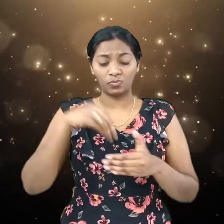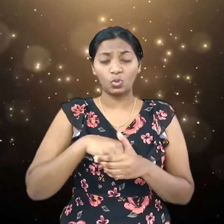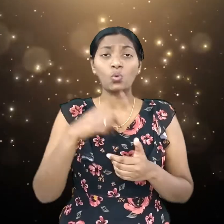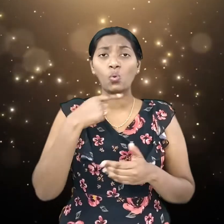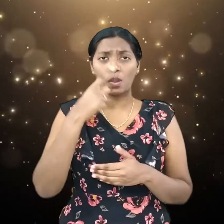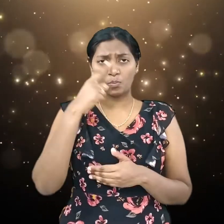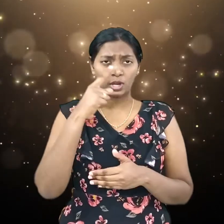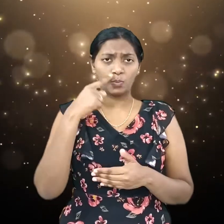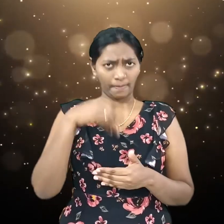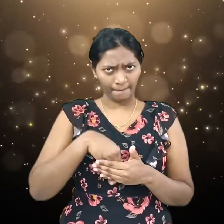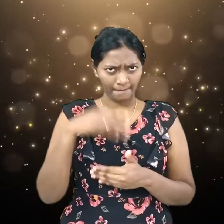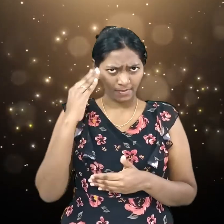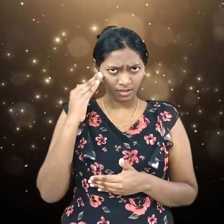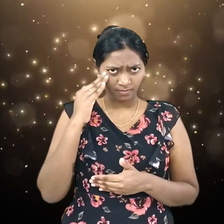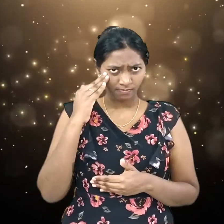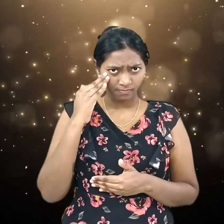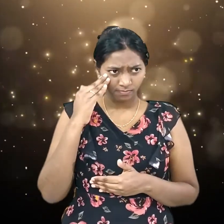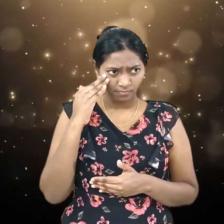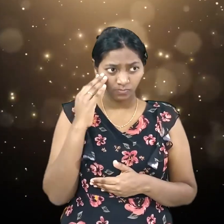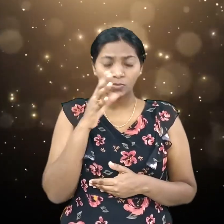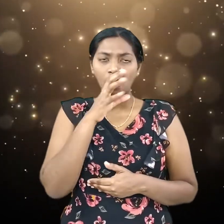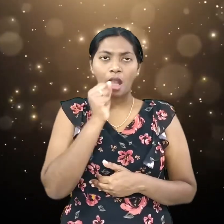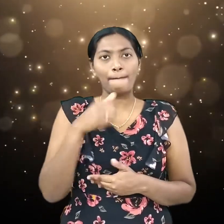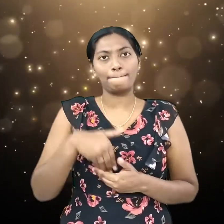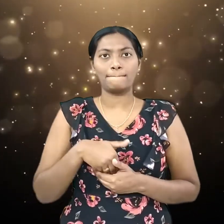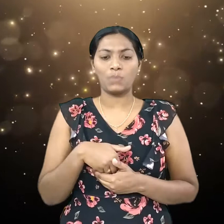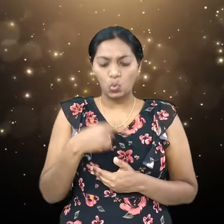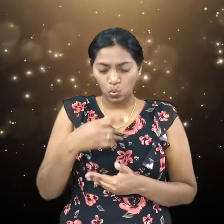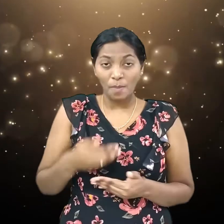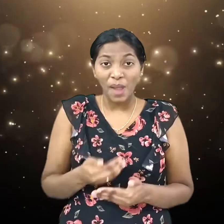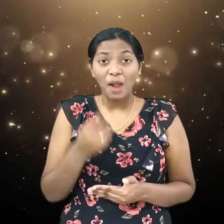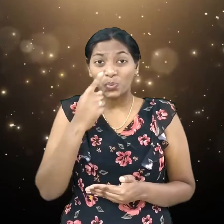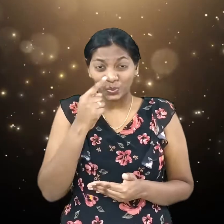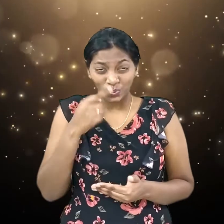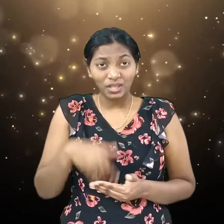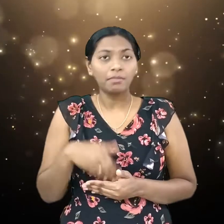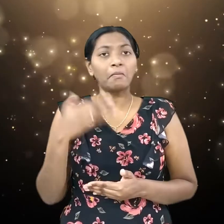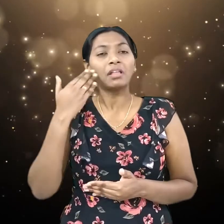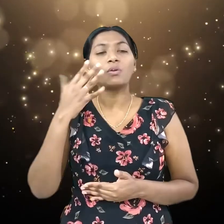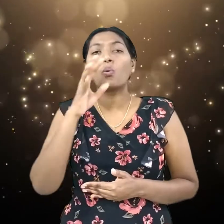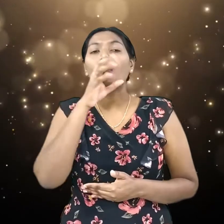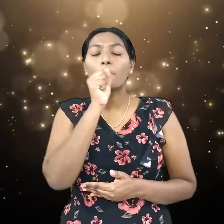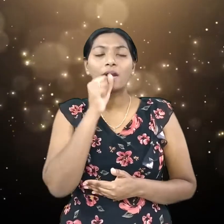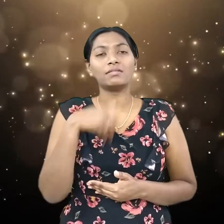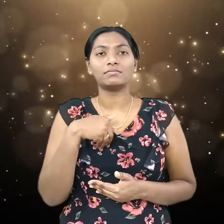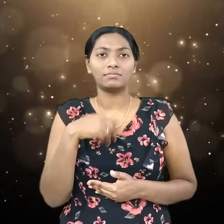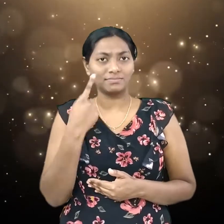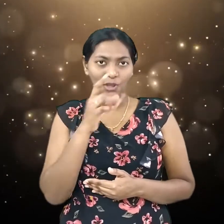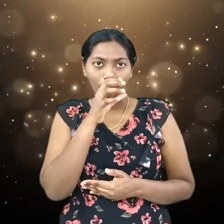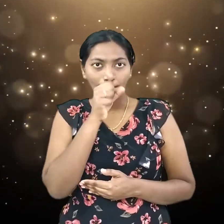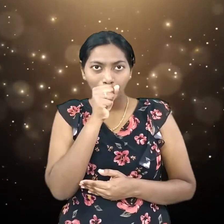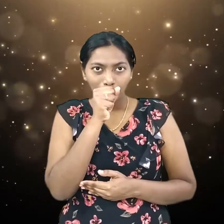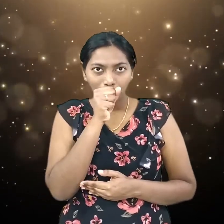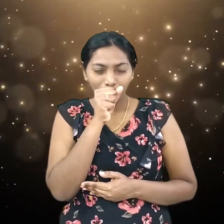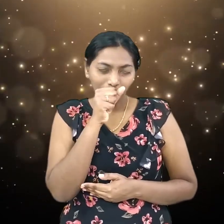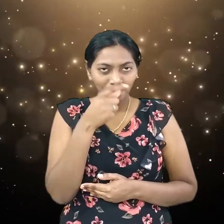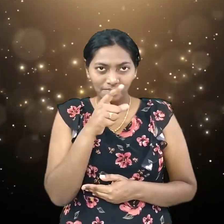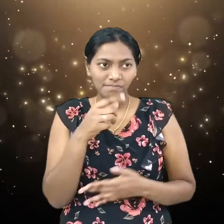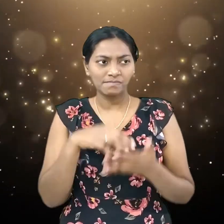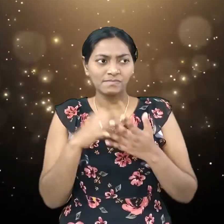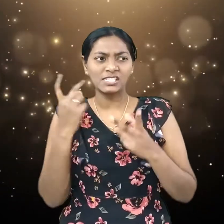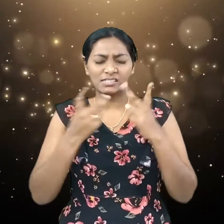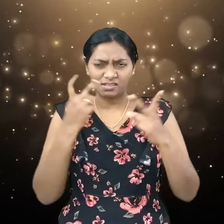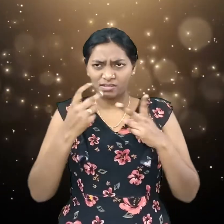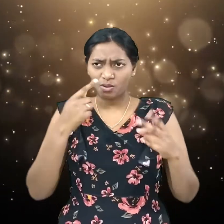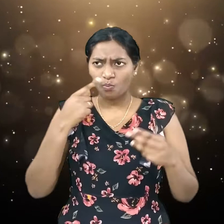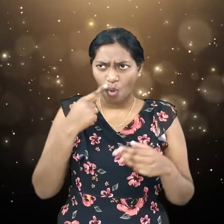क्या है, हेलो, गुप्त है या नहीं है। वो पता लगा लेगी कि लड़का है या लड़की, पर लड़का जो आएगा वो कैसा